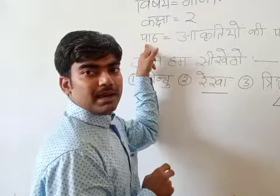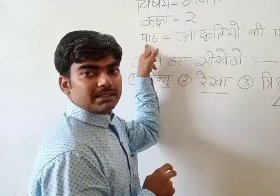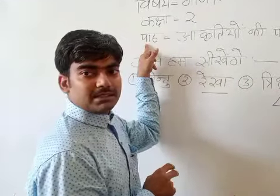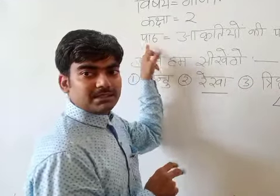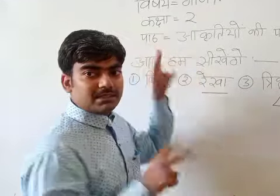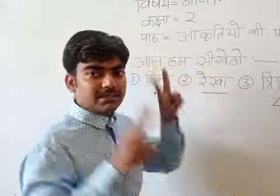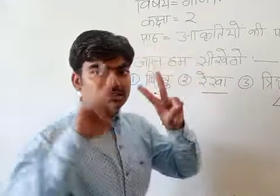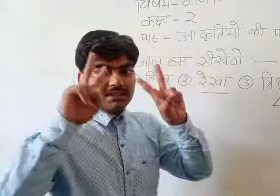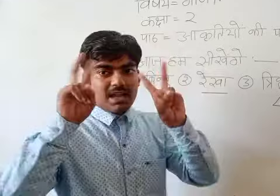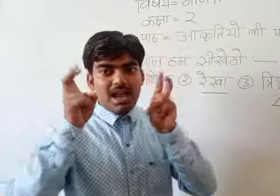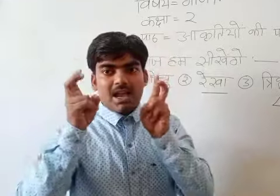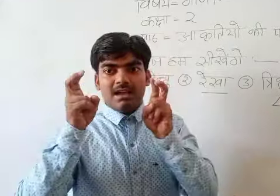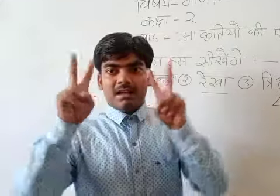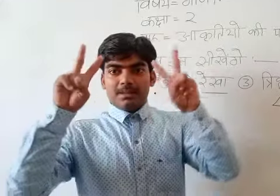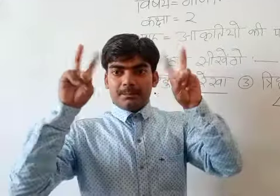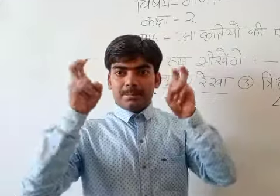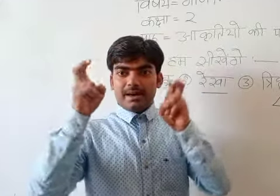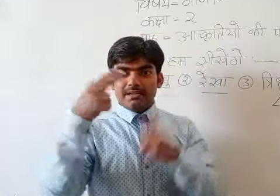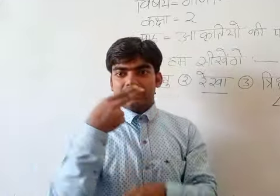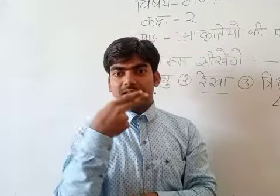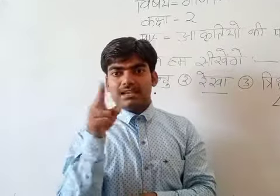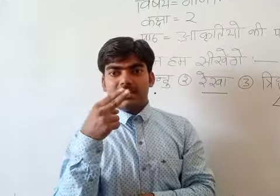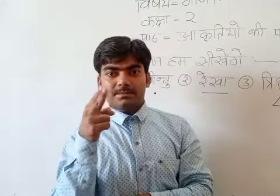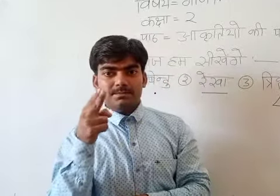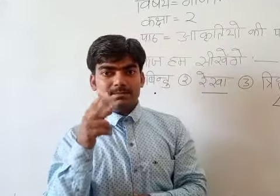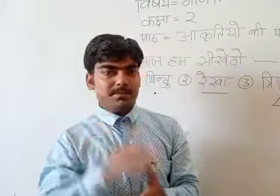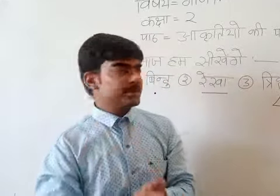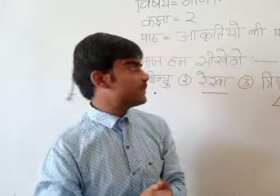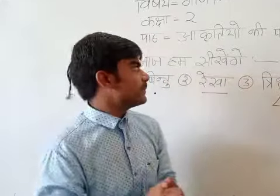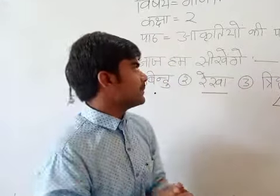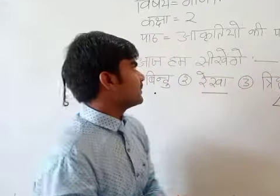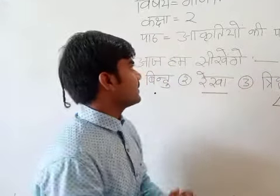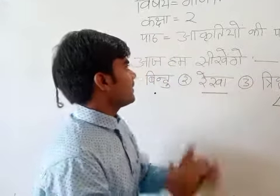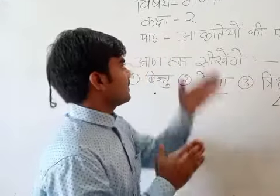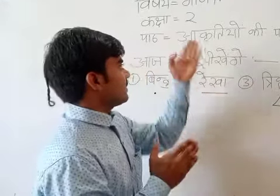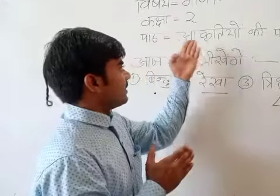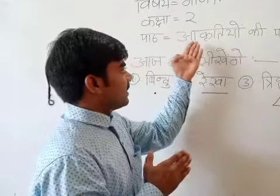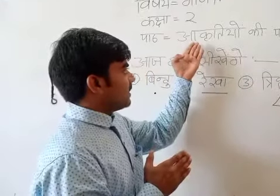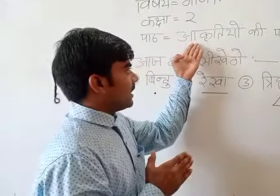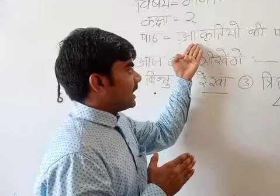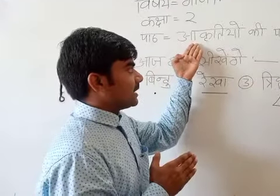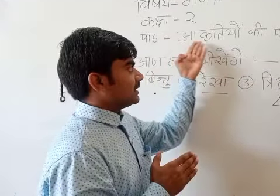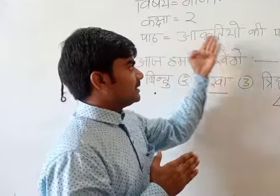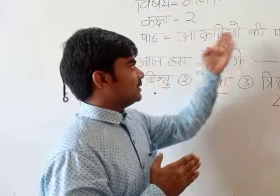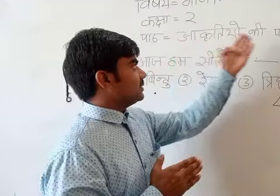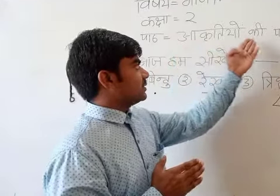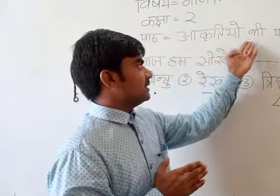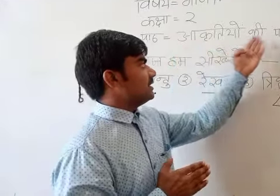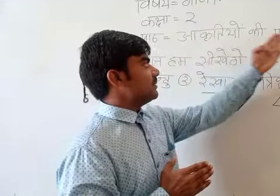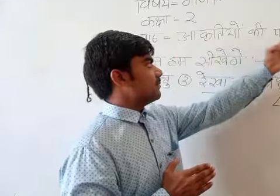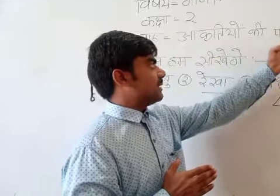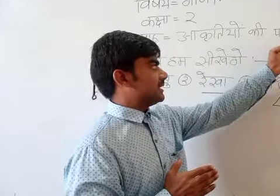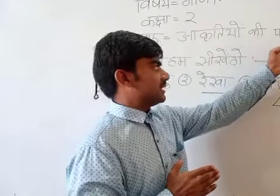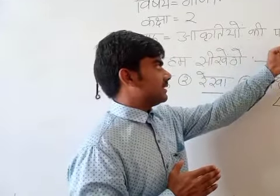पाठ का नहां आकरतियों की पहचान